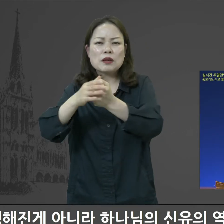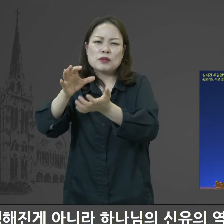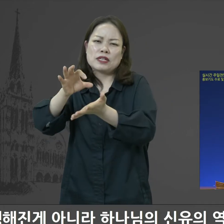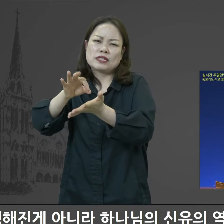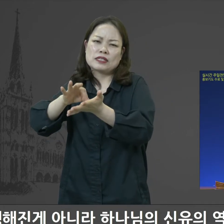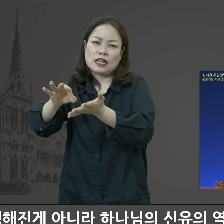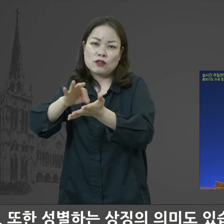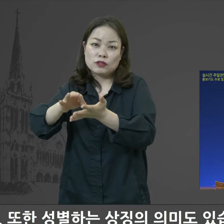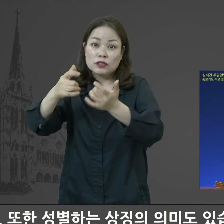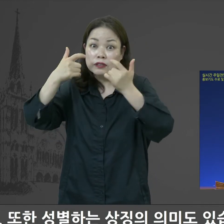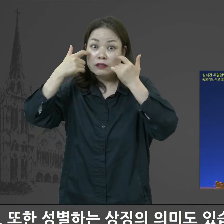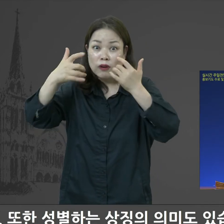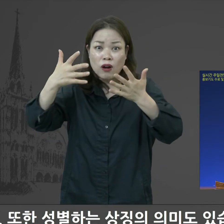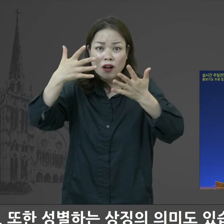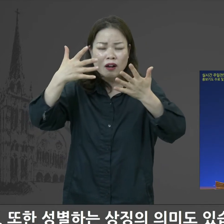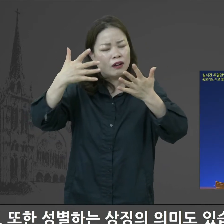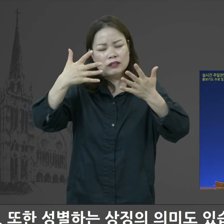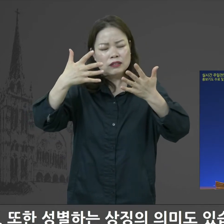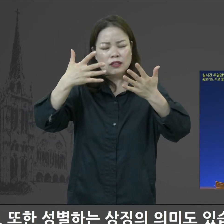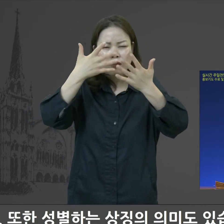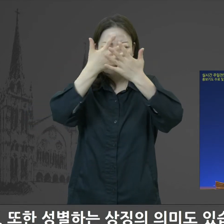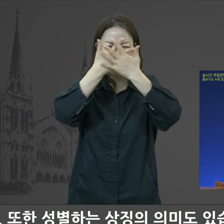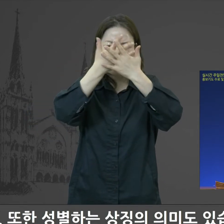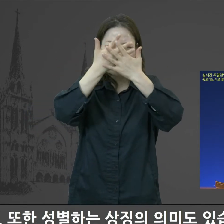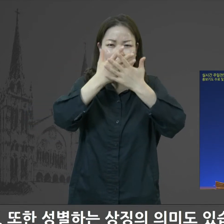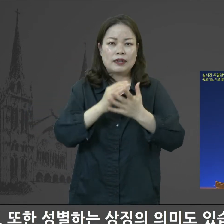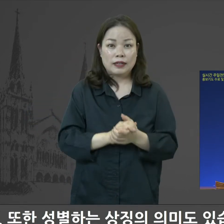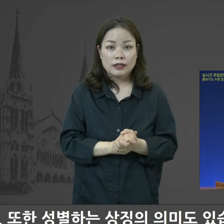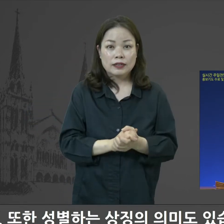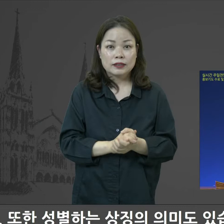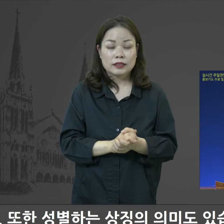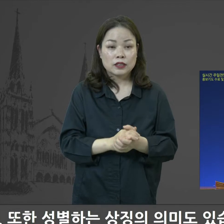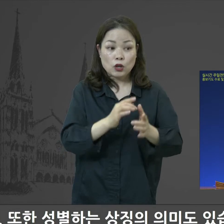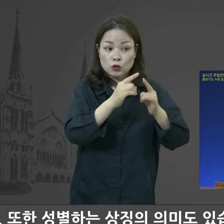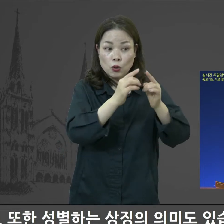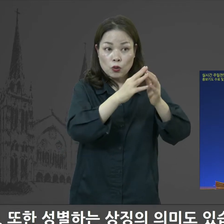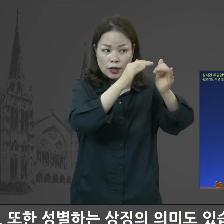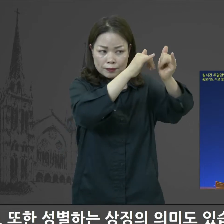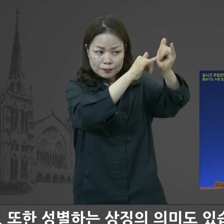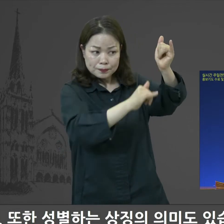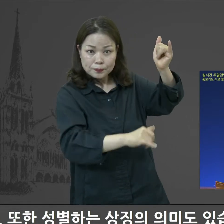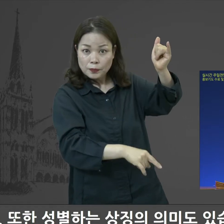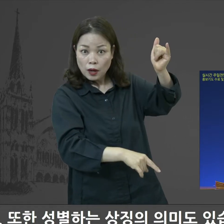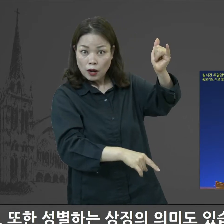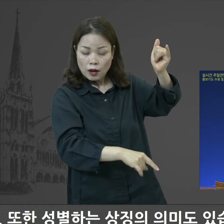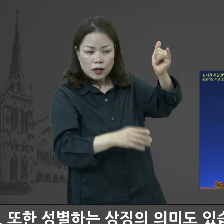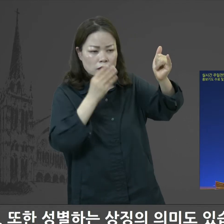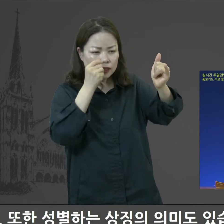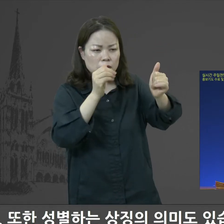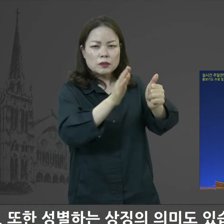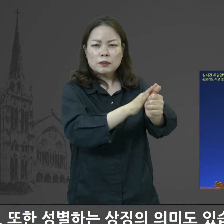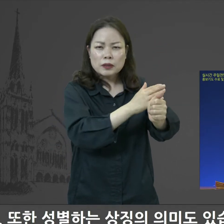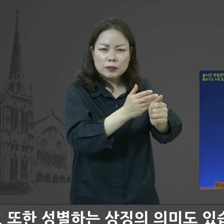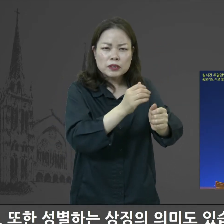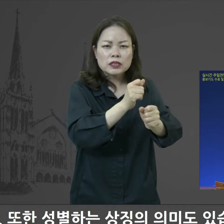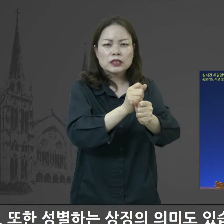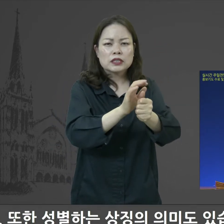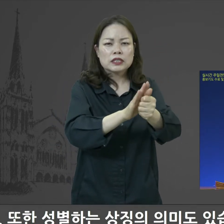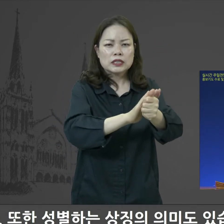사용되었는지 정확하게 알기는 쉽지 않습니다. 하지만 교회 역사를 볼 때 기름을 바르며 기도하는 것은